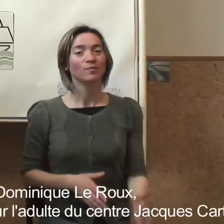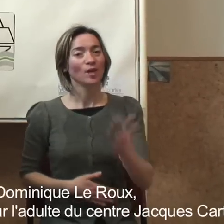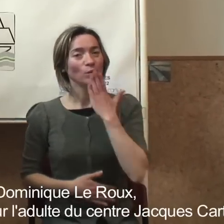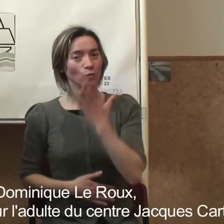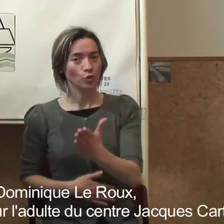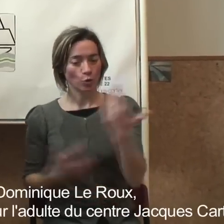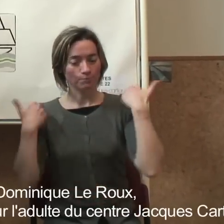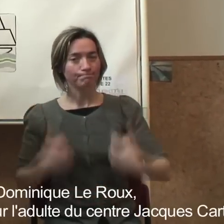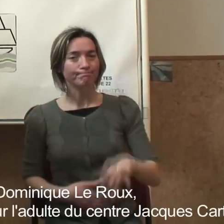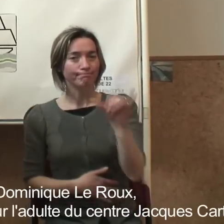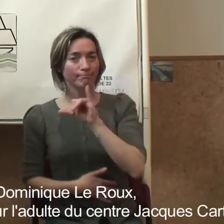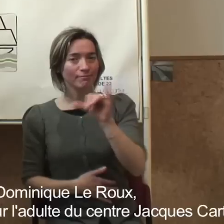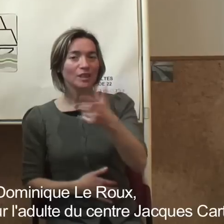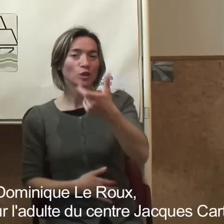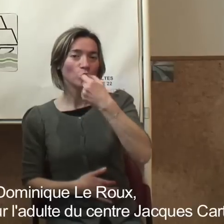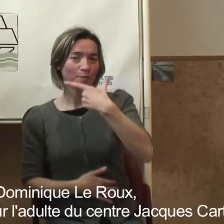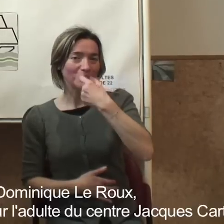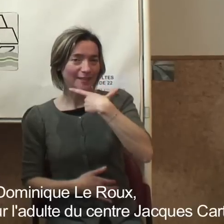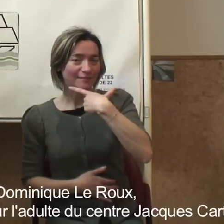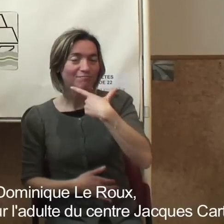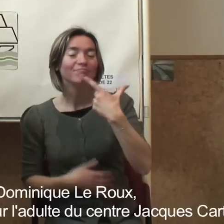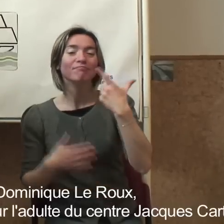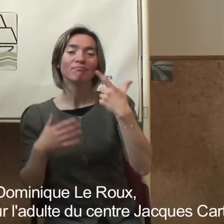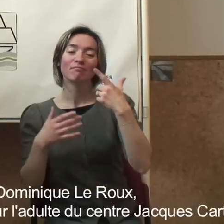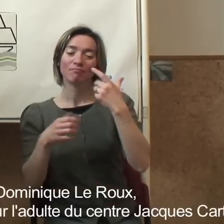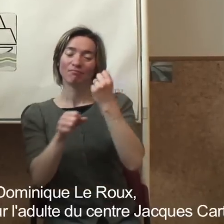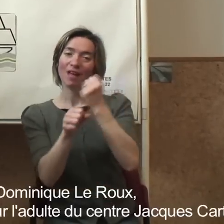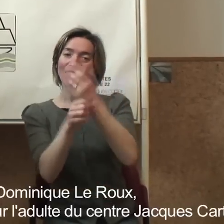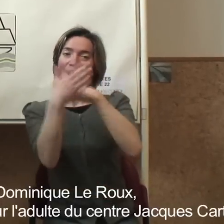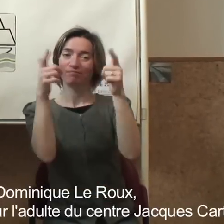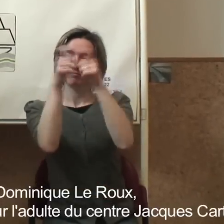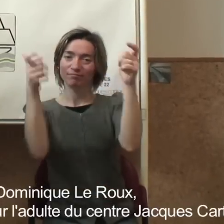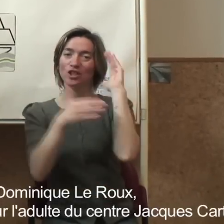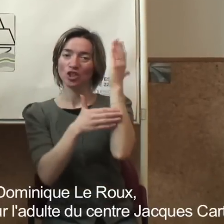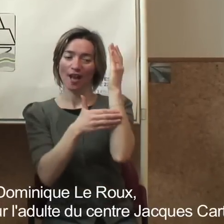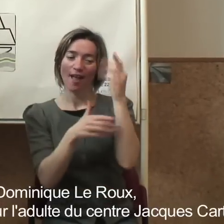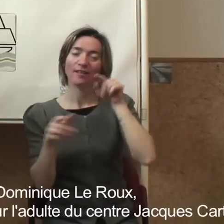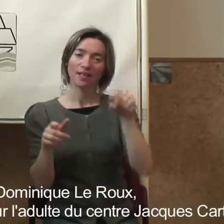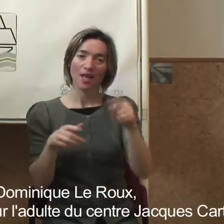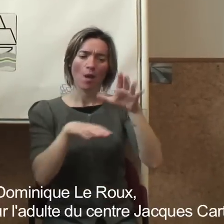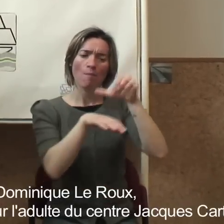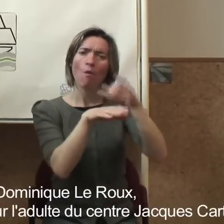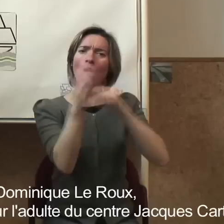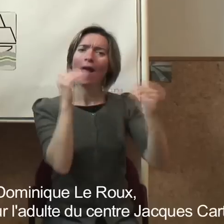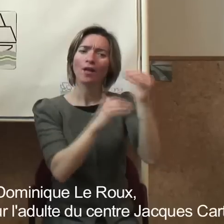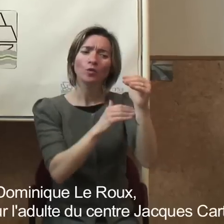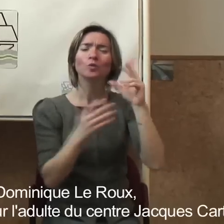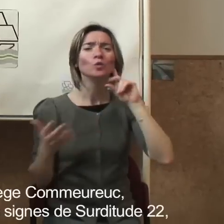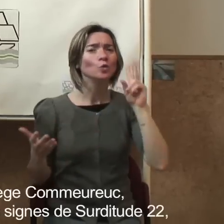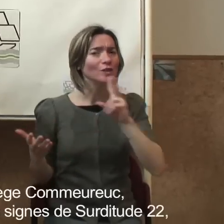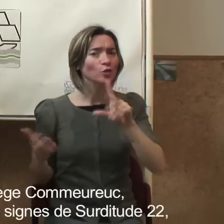Bonjour, je suis Dominique Leroux, coordinateur à Sûr d'études 22 pour l'adulte du Centre Jacques Cartier.